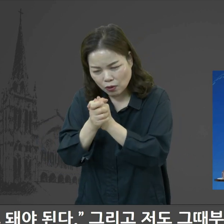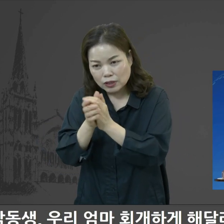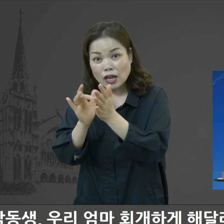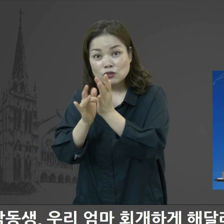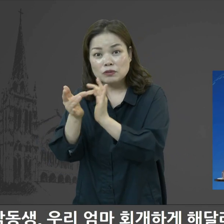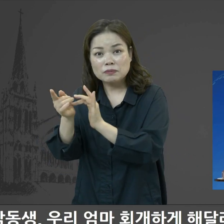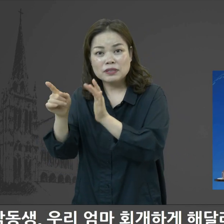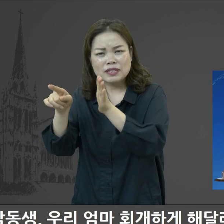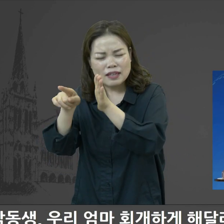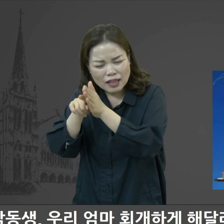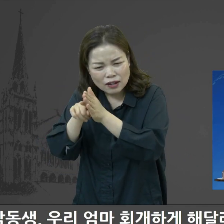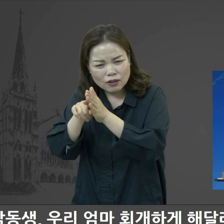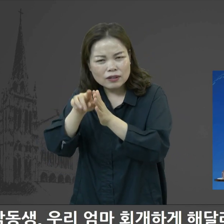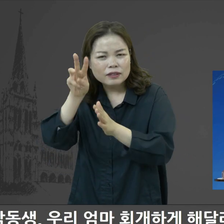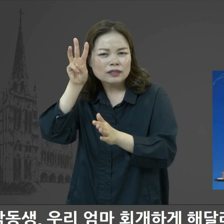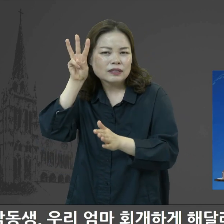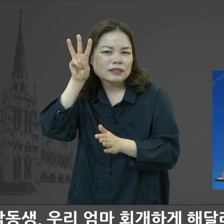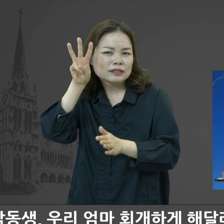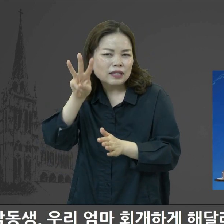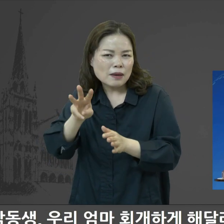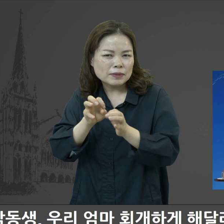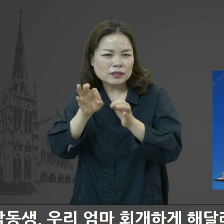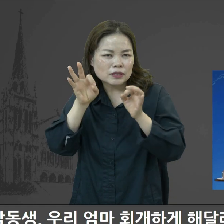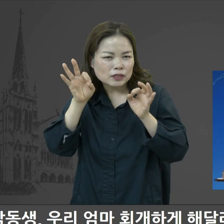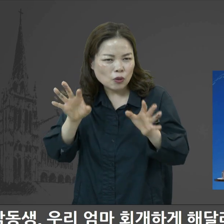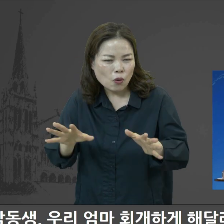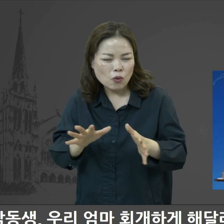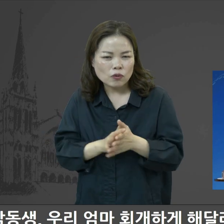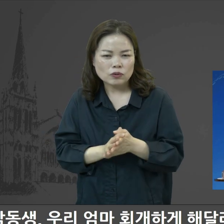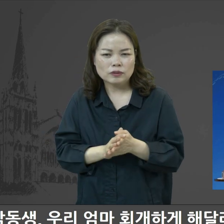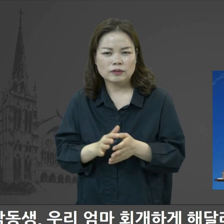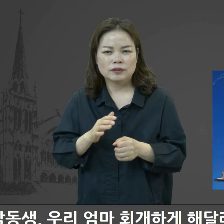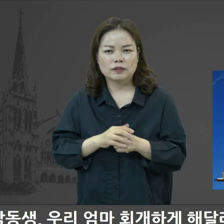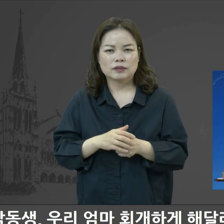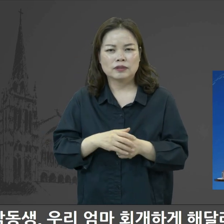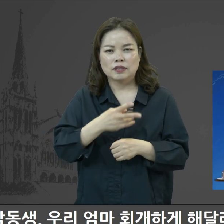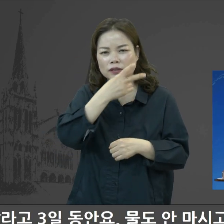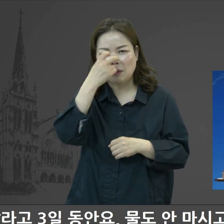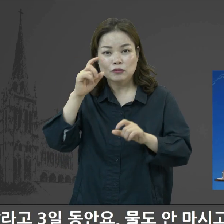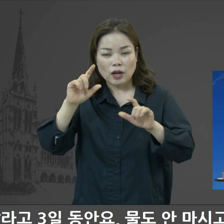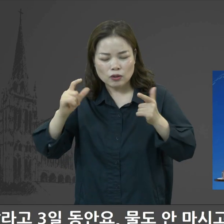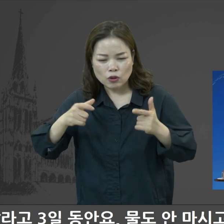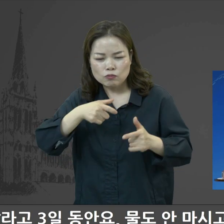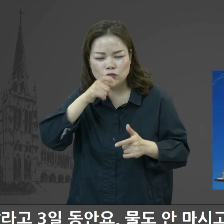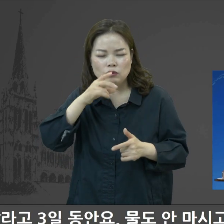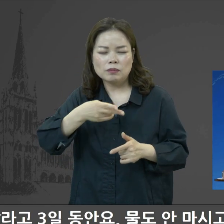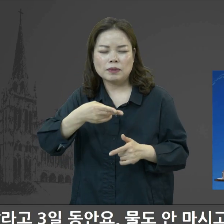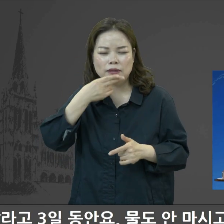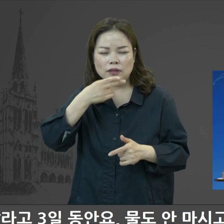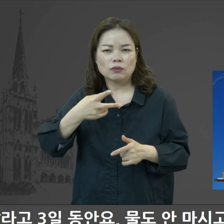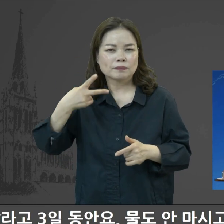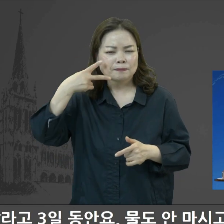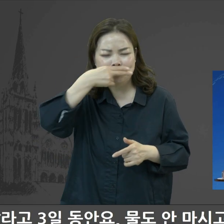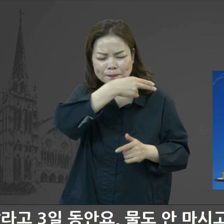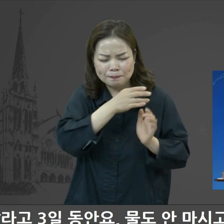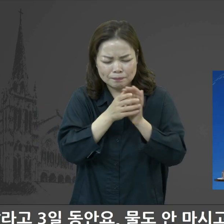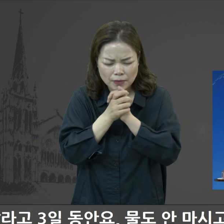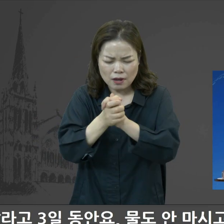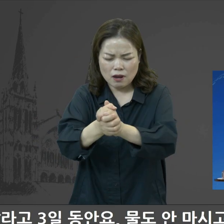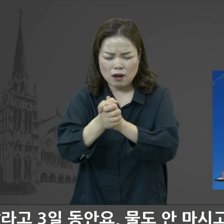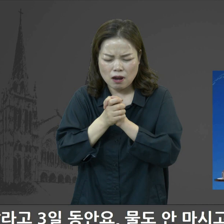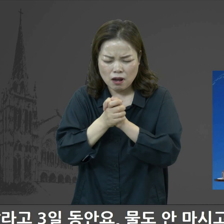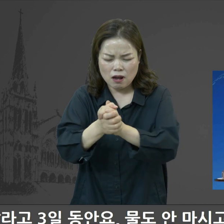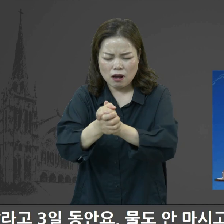믿게 해달라고 3일 동안요. 물도 안 마시고 잠도 안 자고 기도했어요. 하나님 앞에. 막 엉엉엉엉